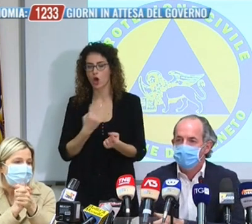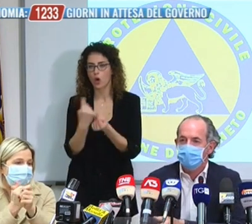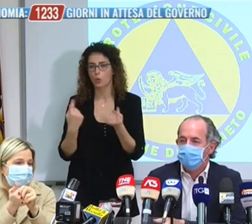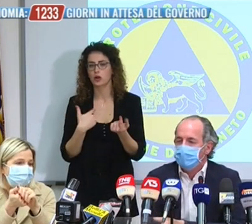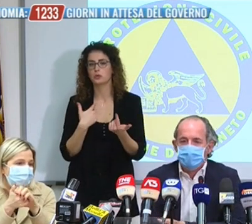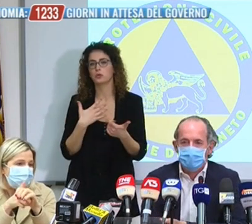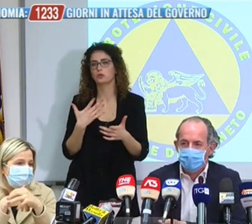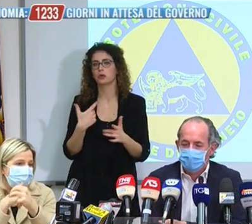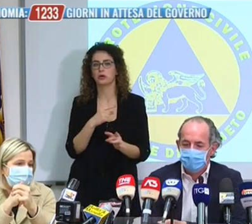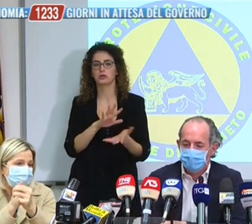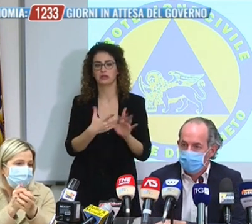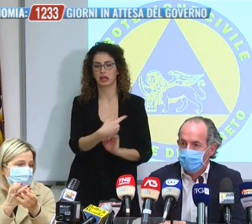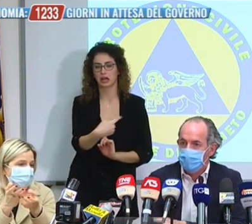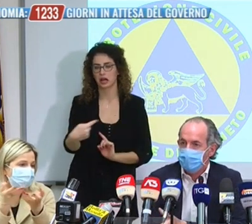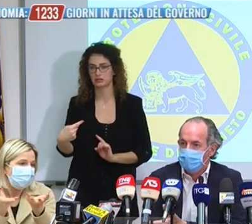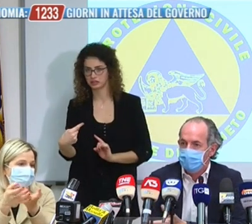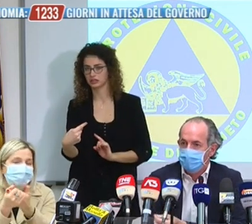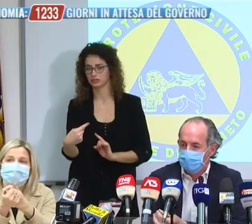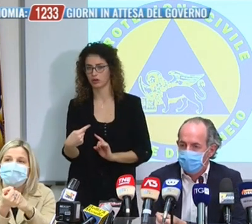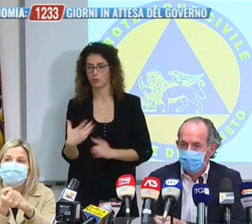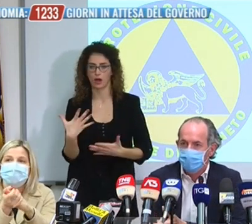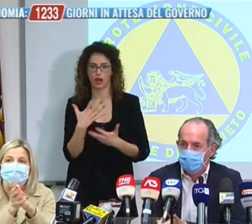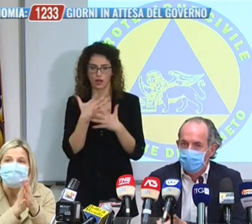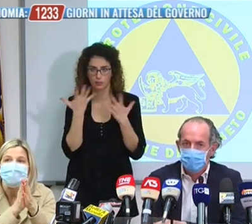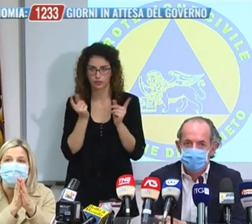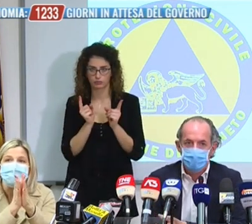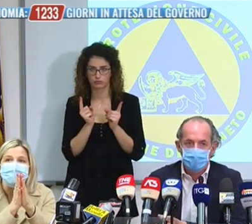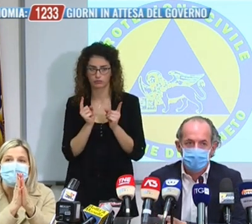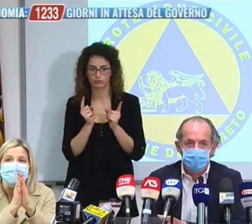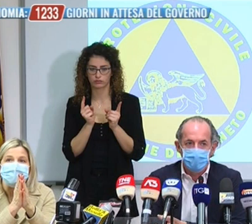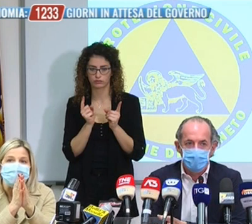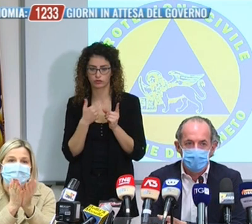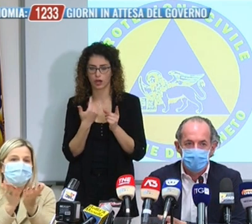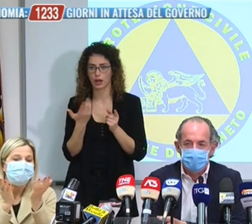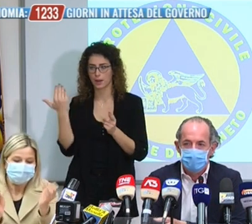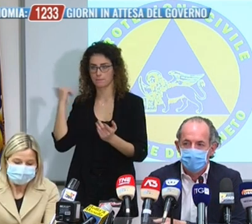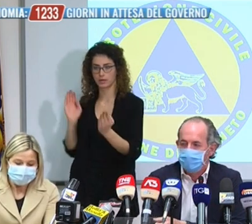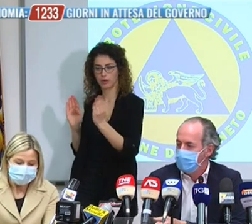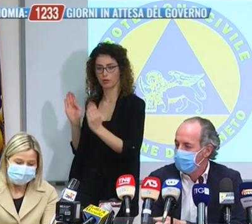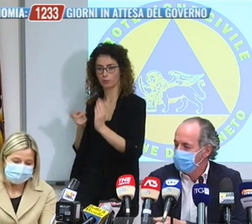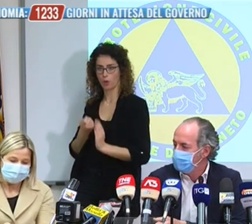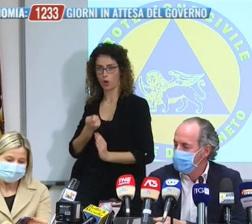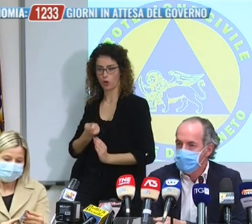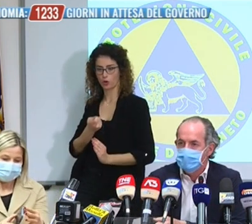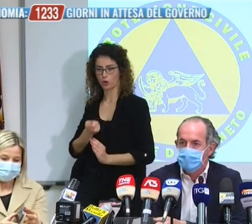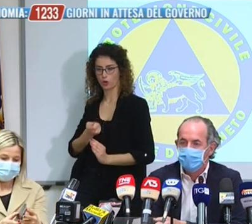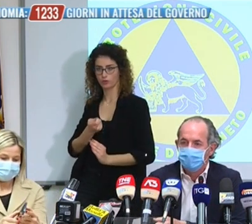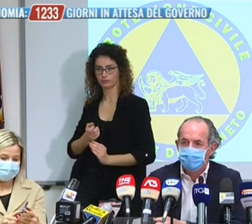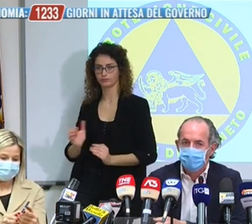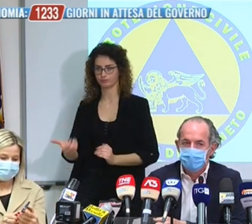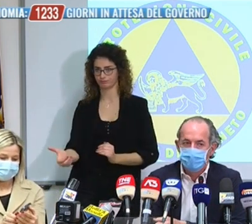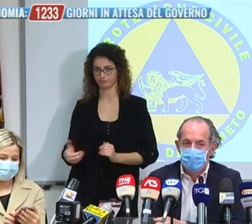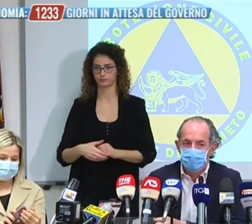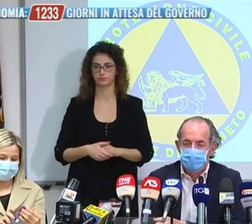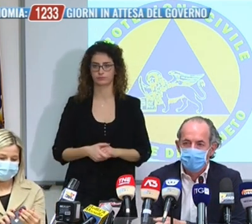negativizzato, ripositivizzato, sta a vedere quello, però capite che sono poco rispetto a quello che avevamo prima. Sì, però allora